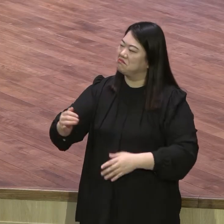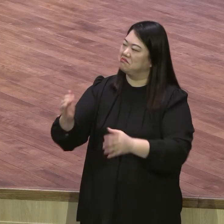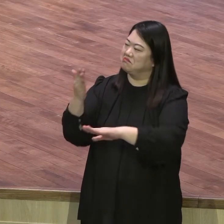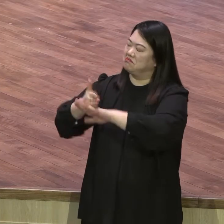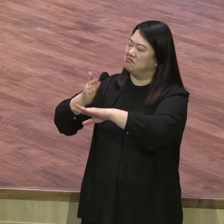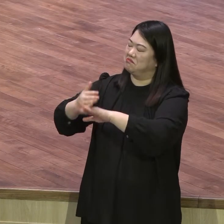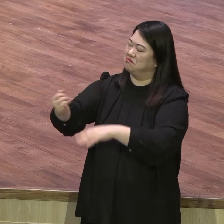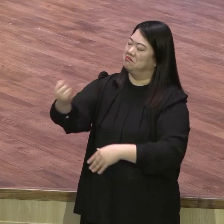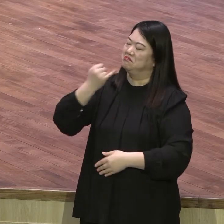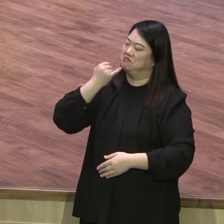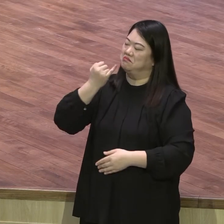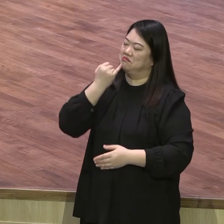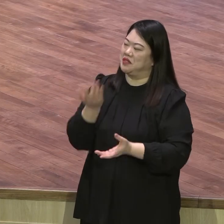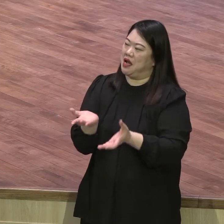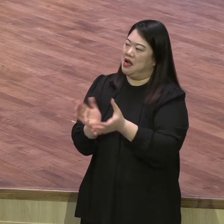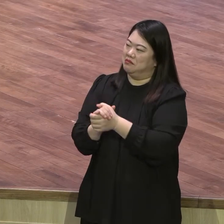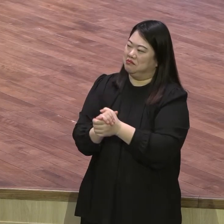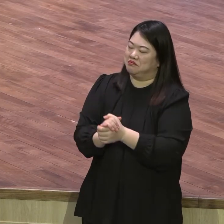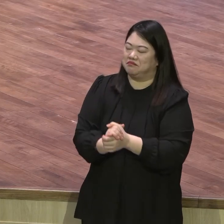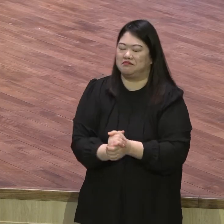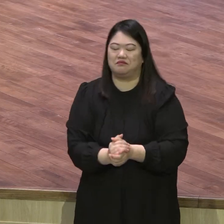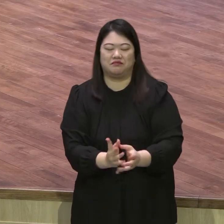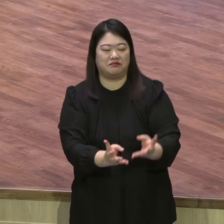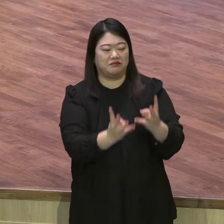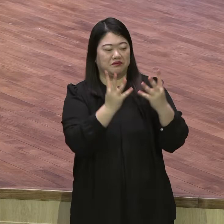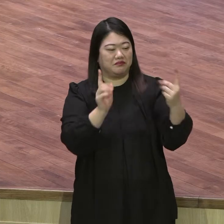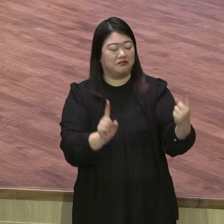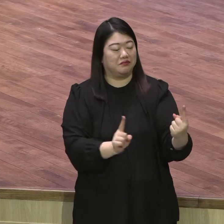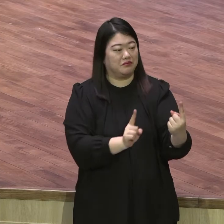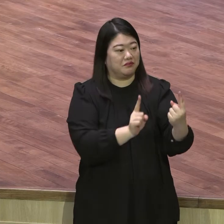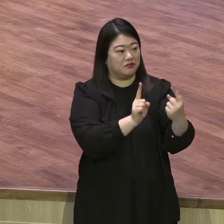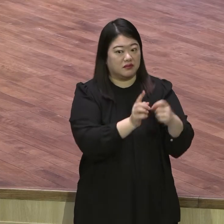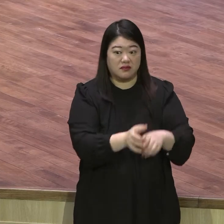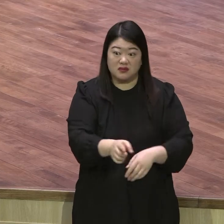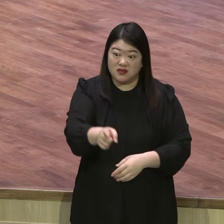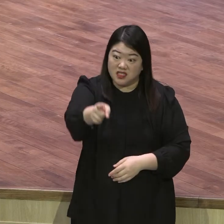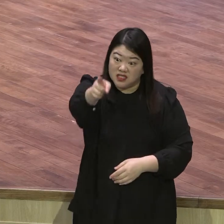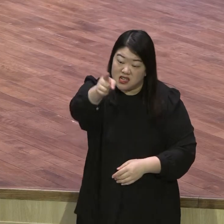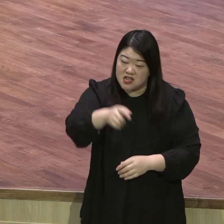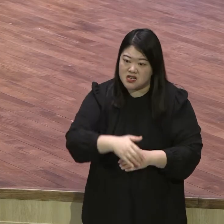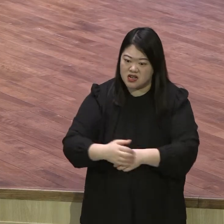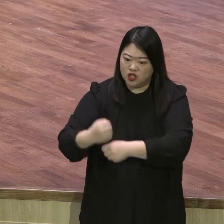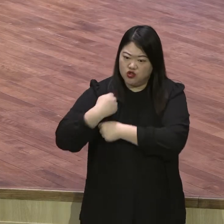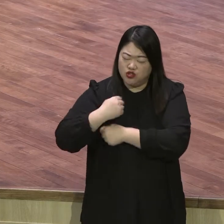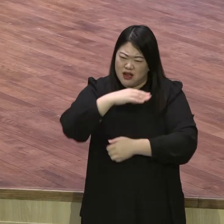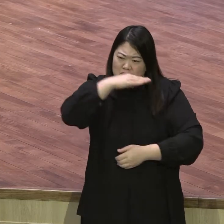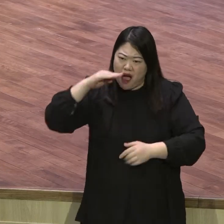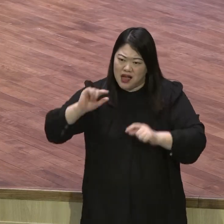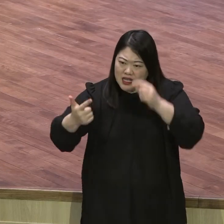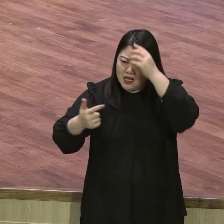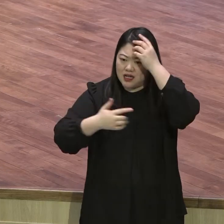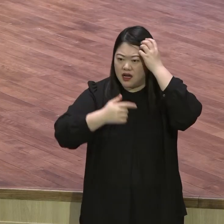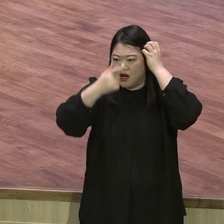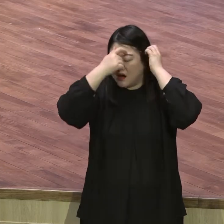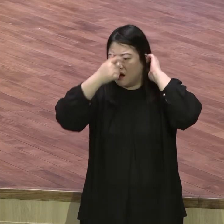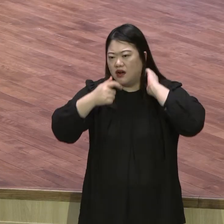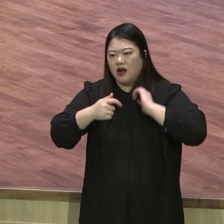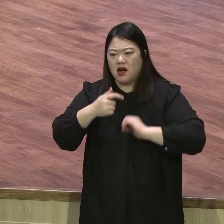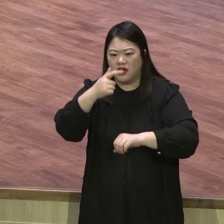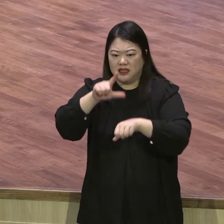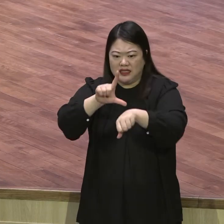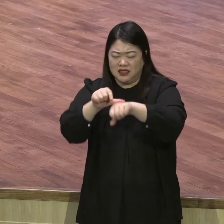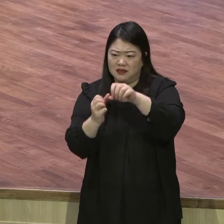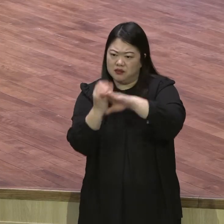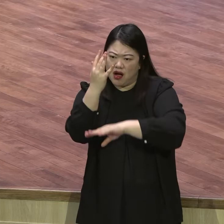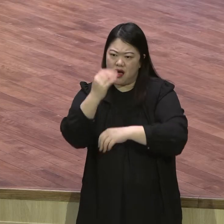하고 탁 가서 섰어요. 그 중대에 나와서 이놈들 막 그냥 그렇게